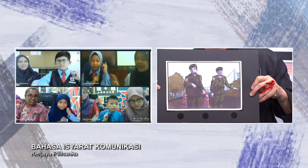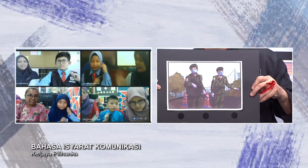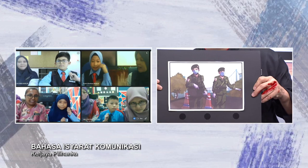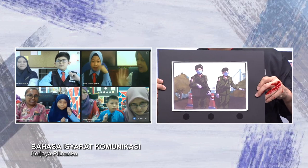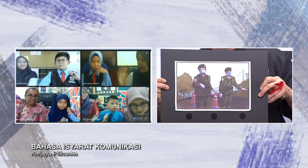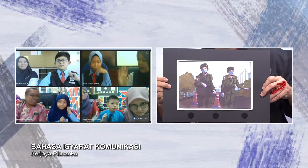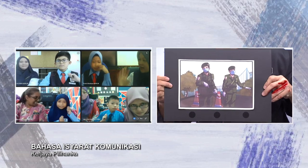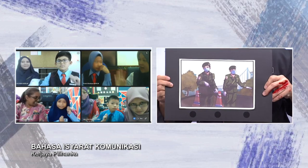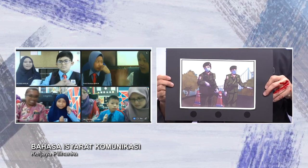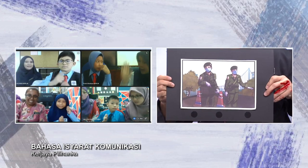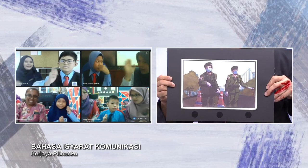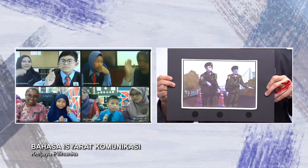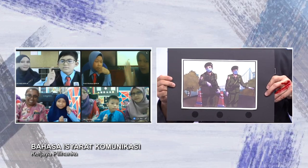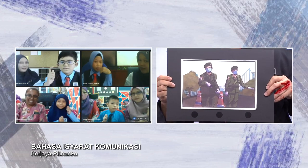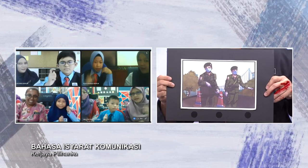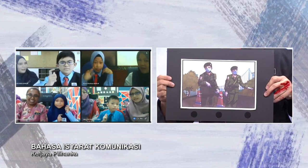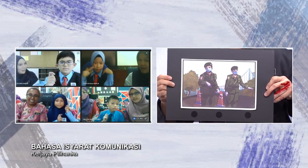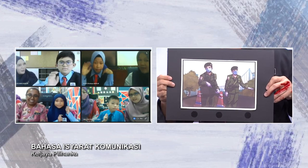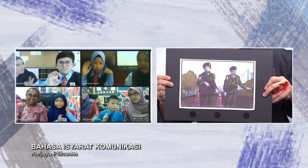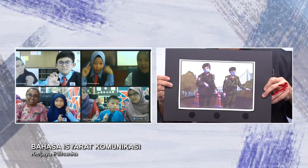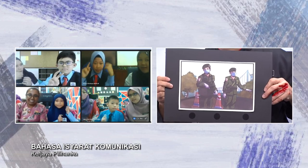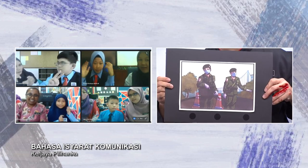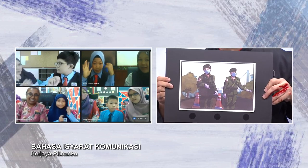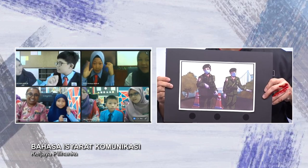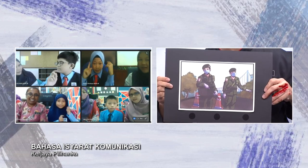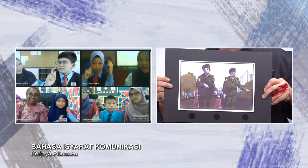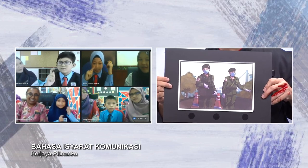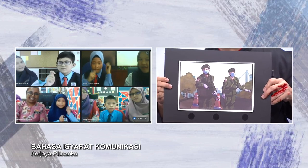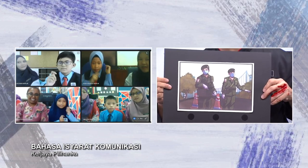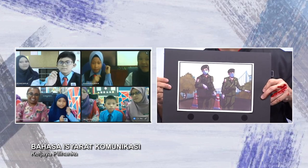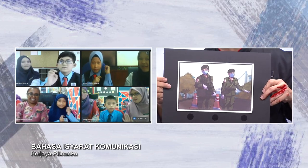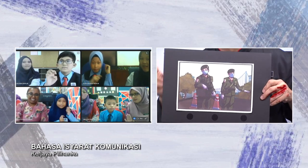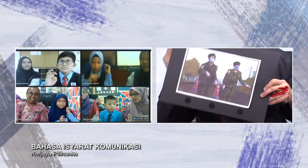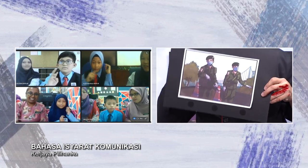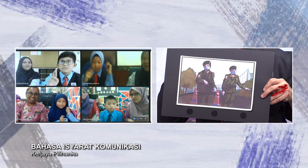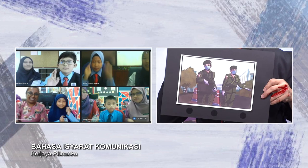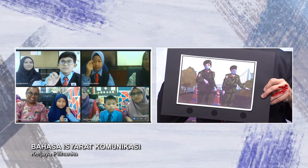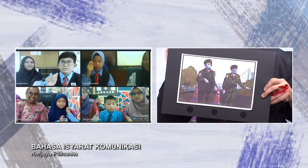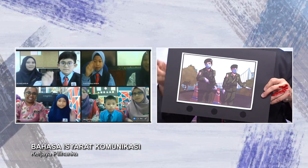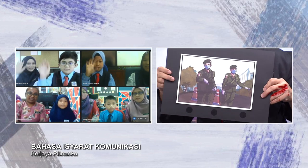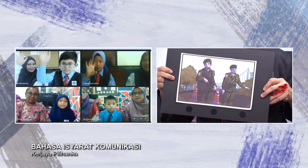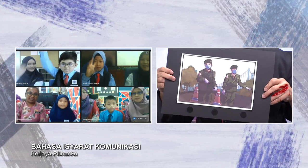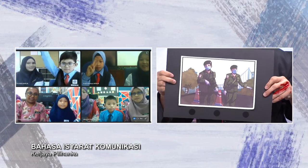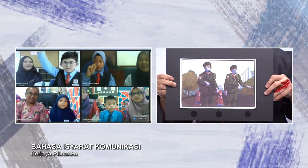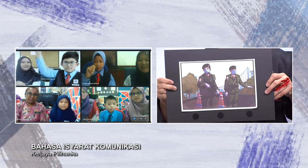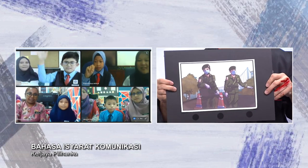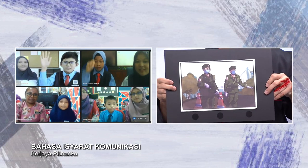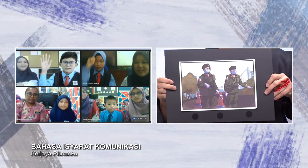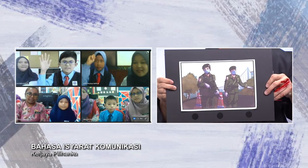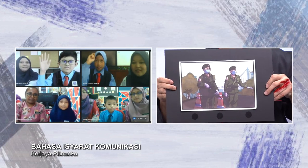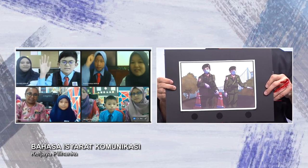tak yang nak cuba? Pandai Halisha. Halisha nak cuba. Okey, baik Halisha. Mira boleh bagi satu mata